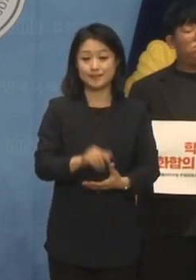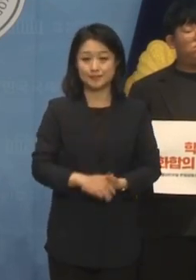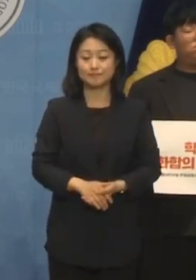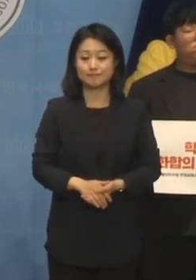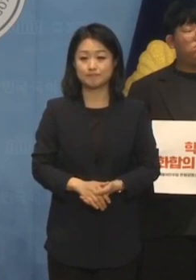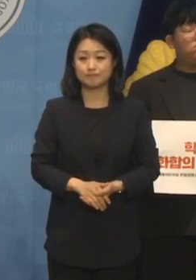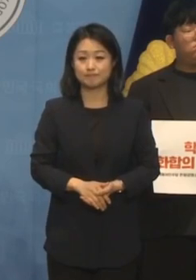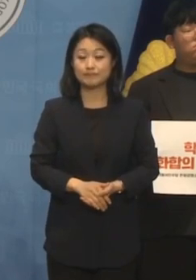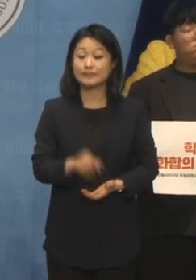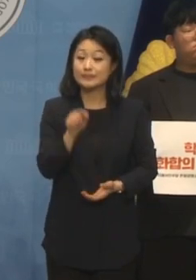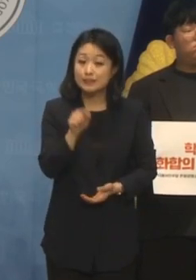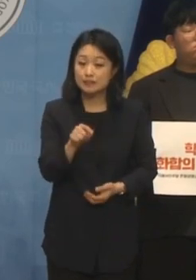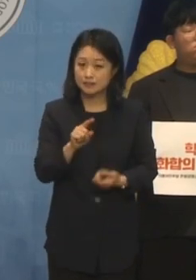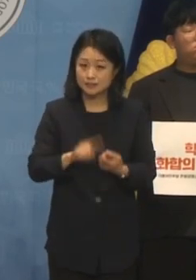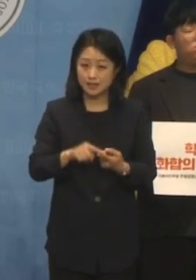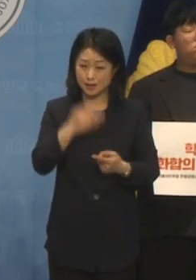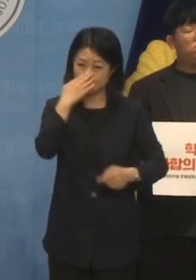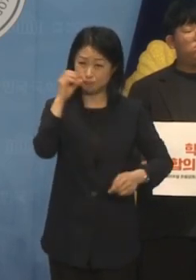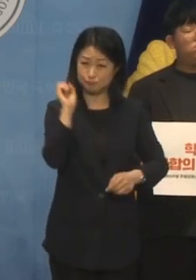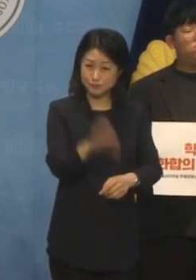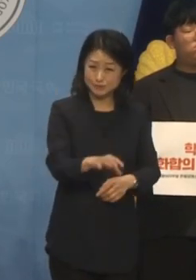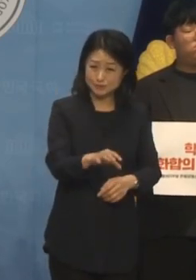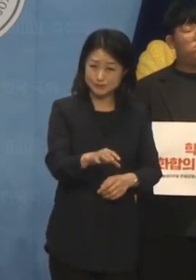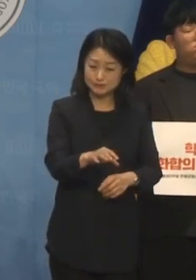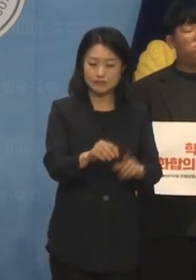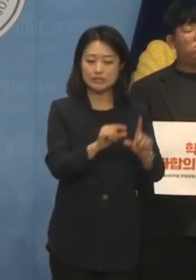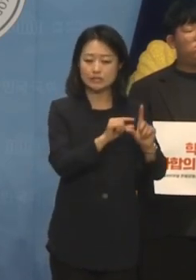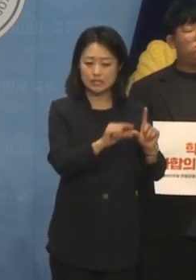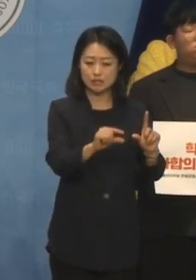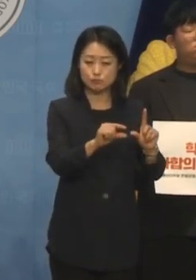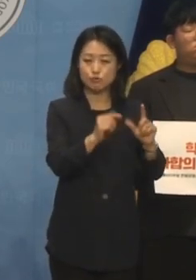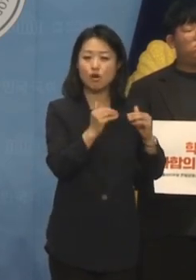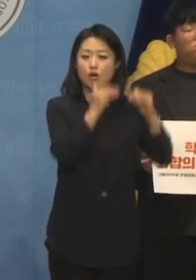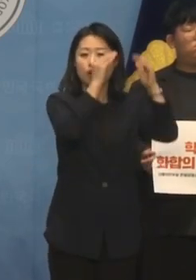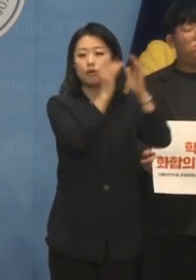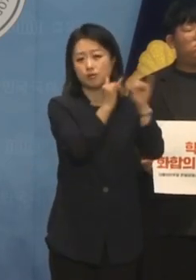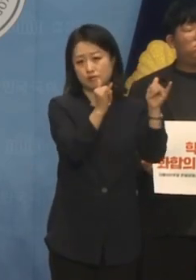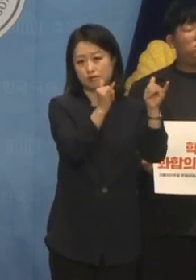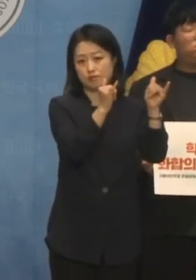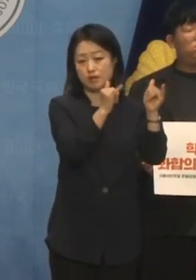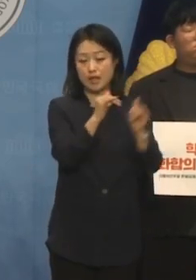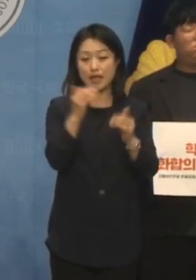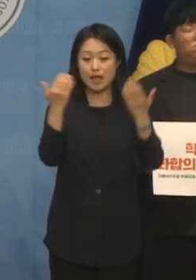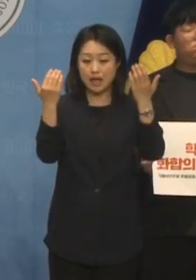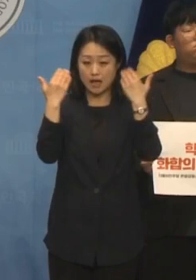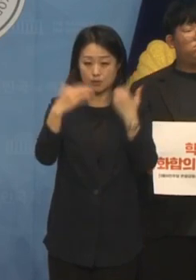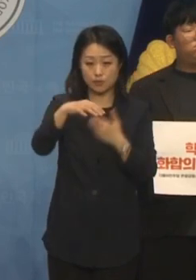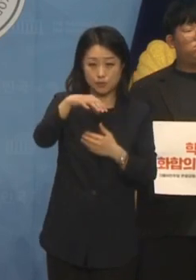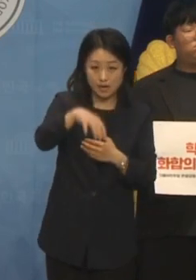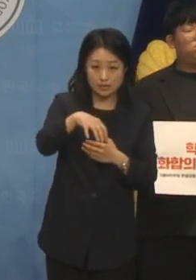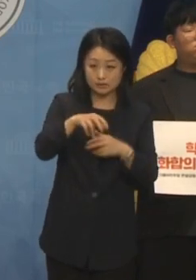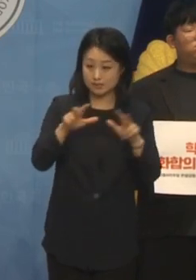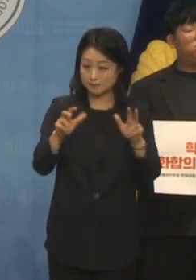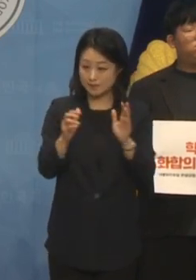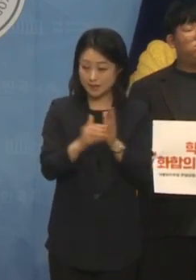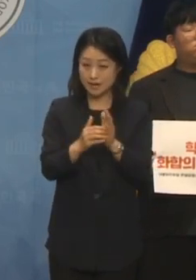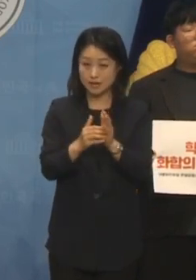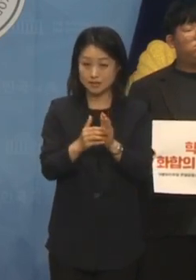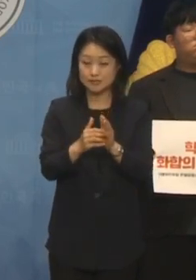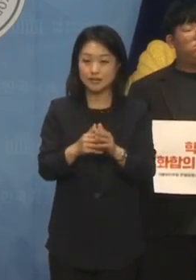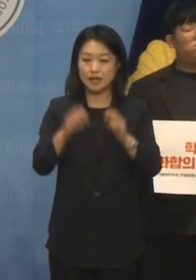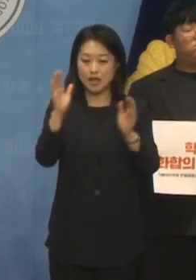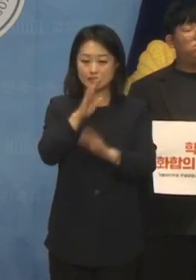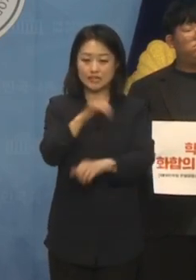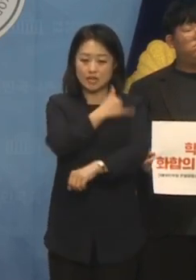진리입니다. 이 진리를 무시하는 일부 어른들이 학교에서 어렵게 안착되고 있는